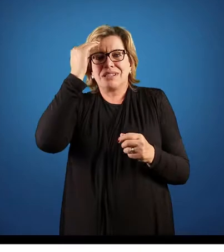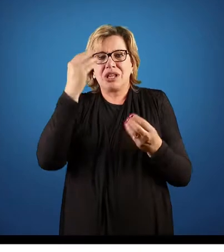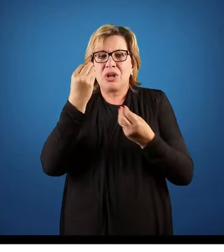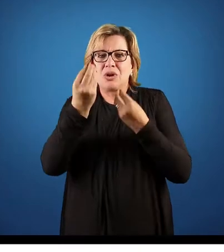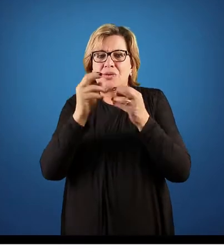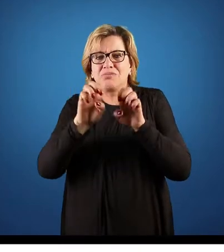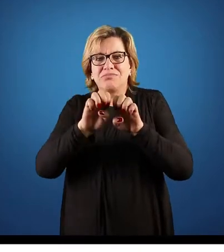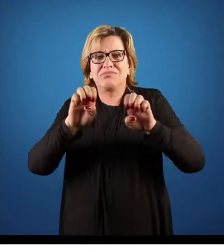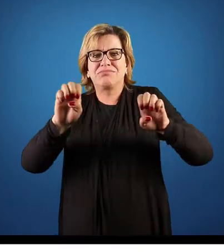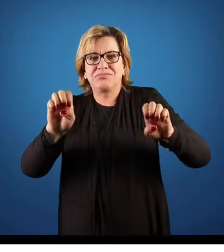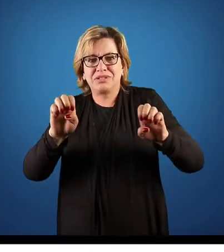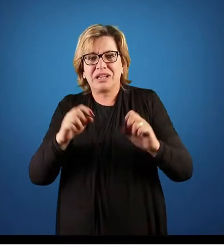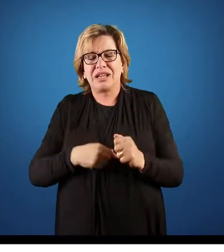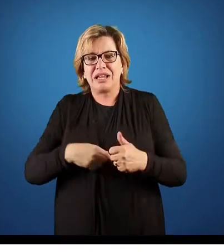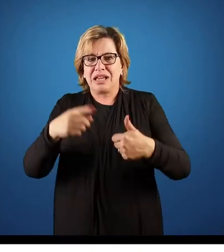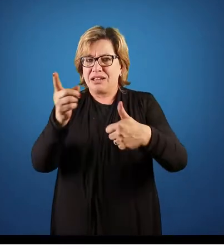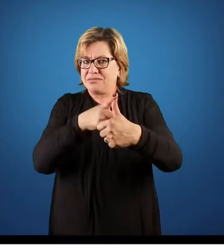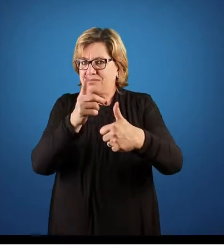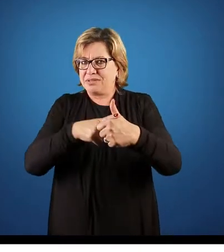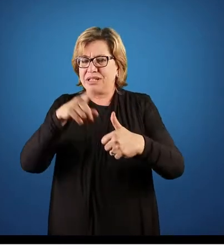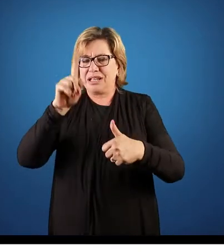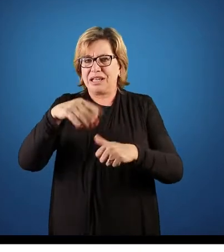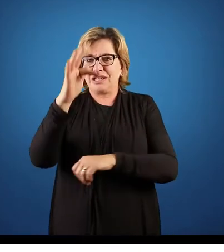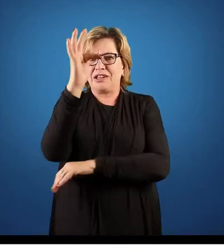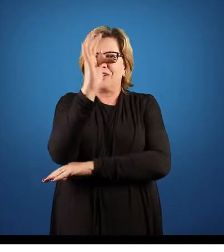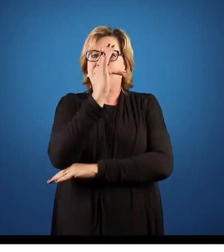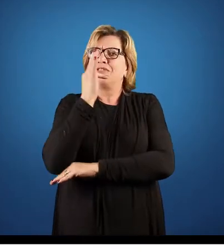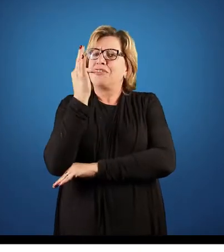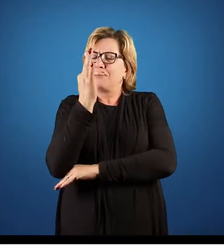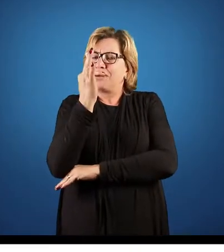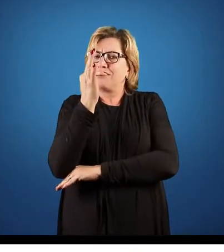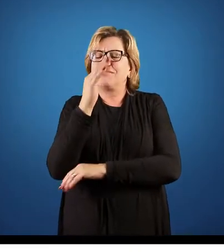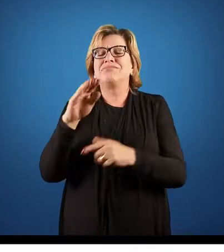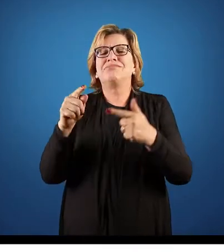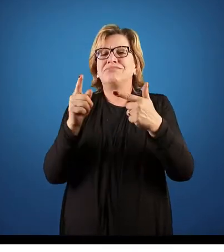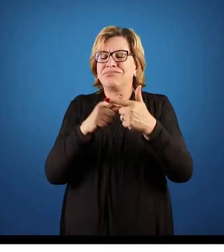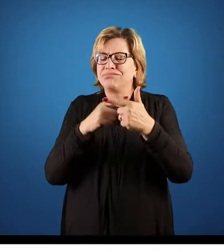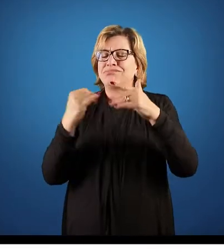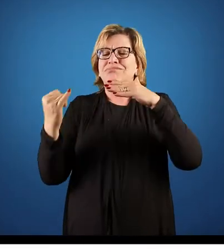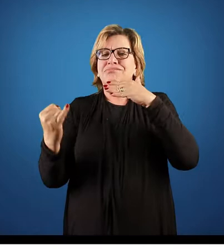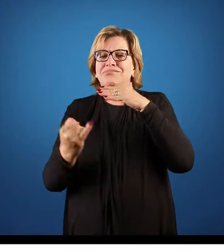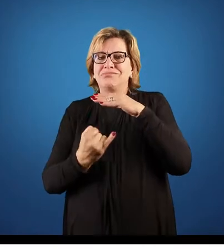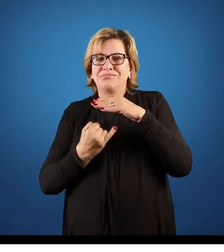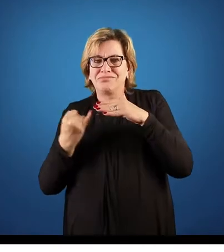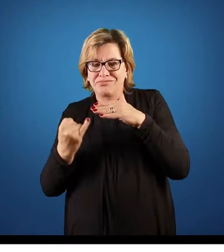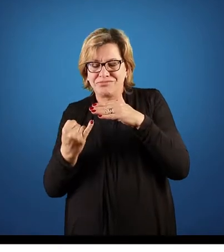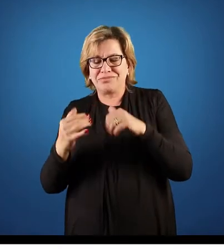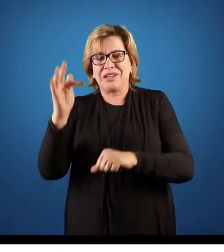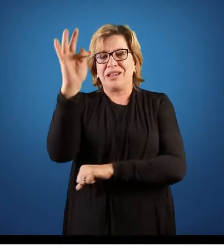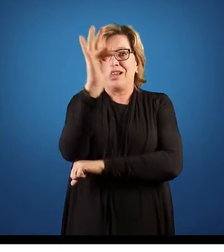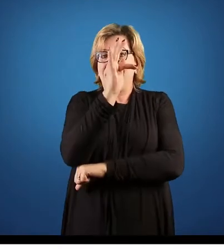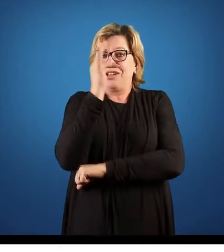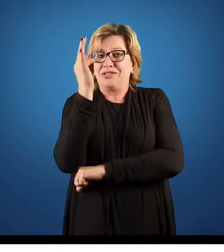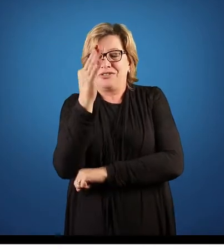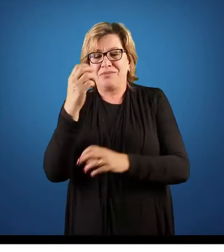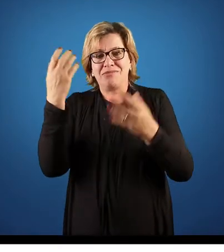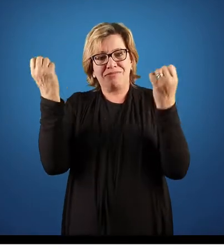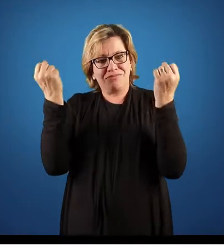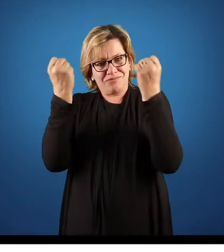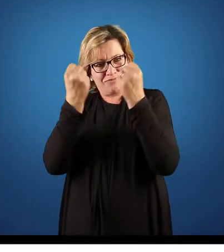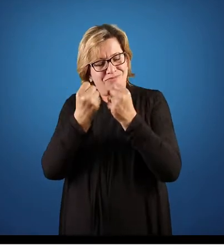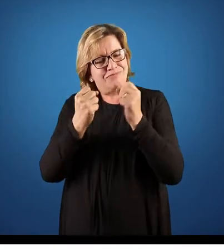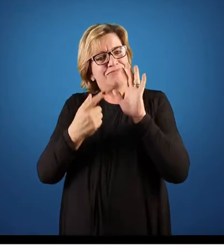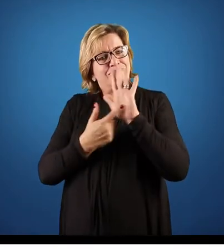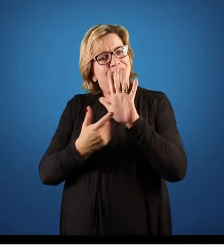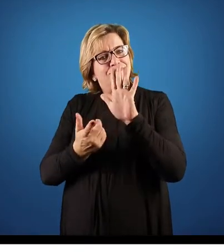primeira coisa que existe a estrutura formal ea estrutura informal a estrutura formal é aquela que nos dias nem